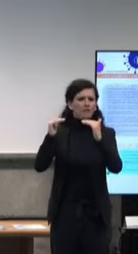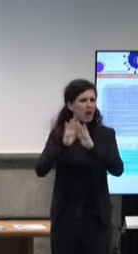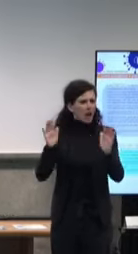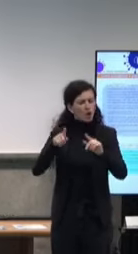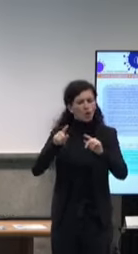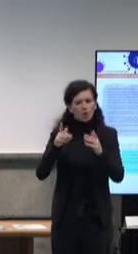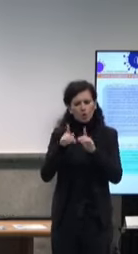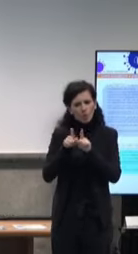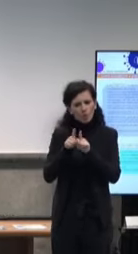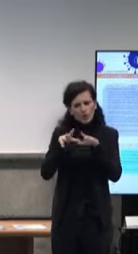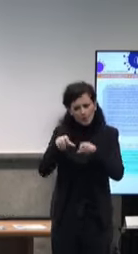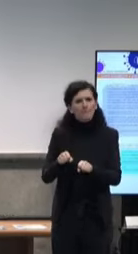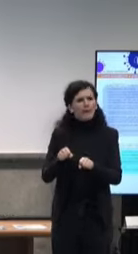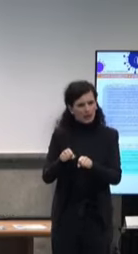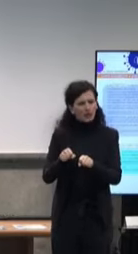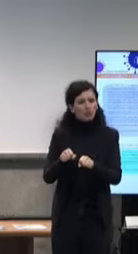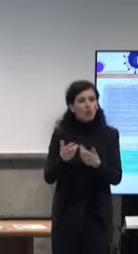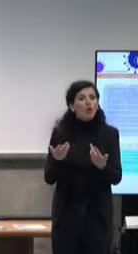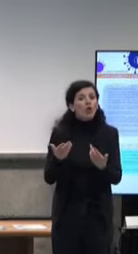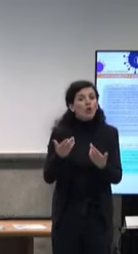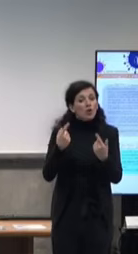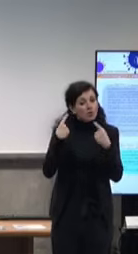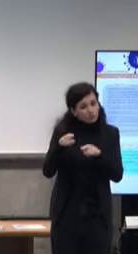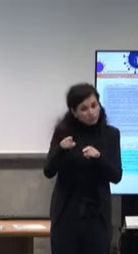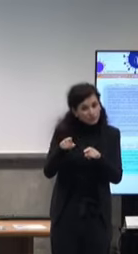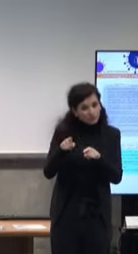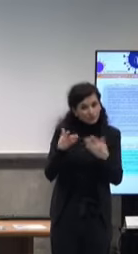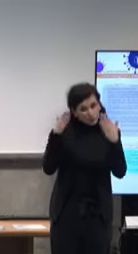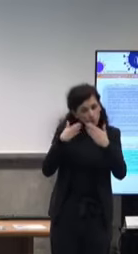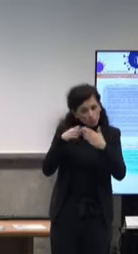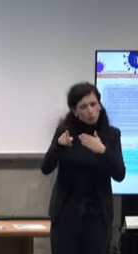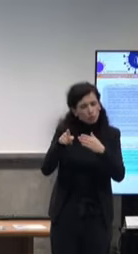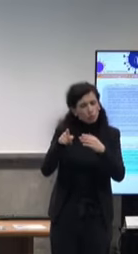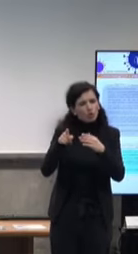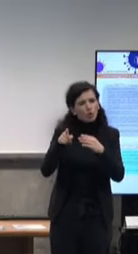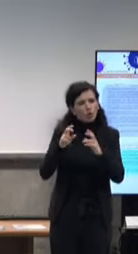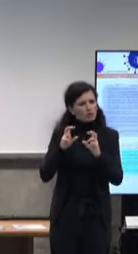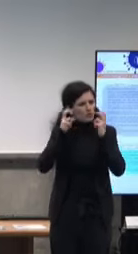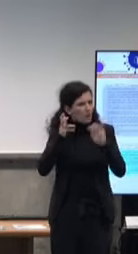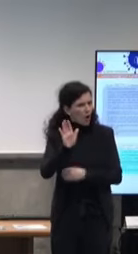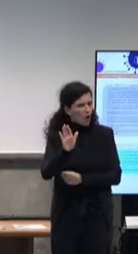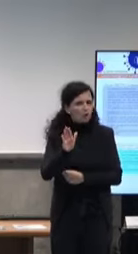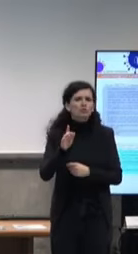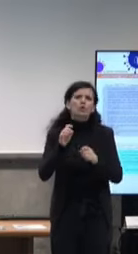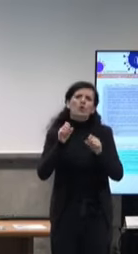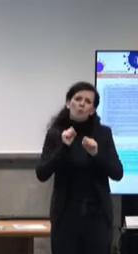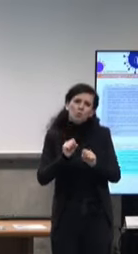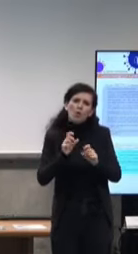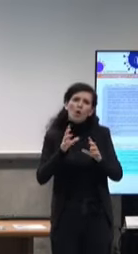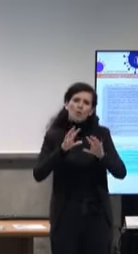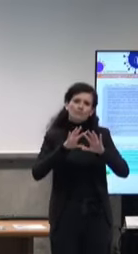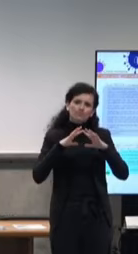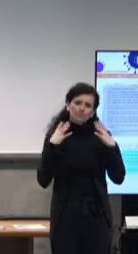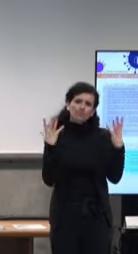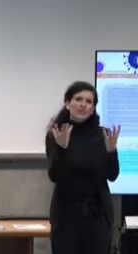però io credo che anche questo sforzo va da incluso nella scenario più ampio è l'atteggiamento che facciamo